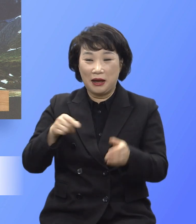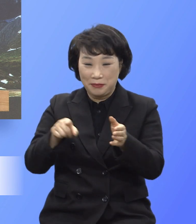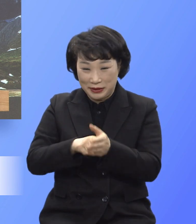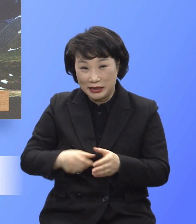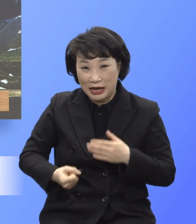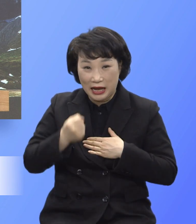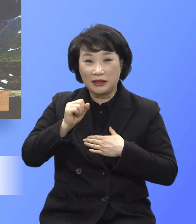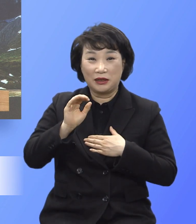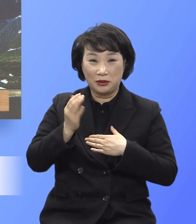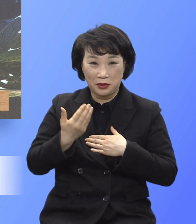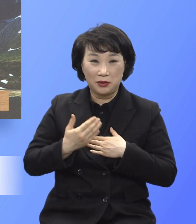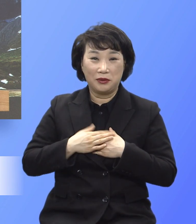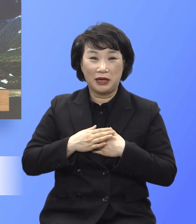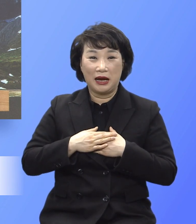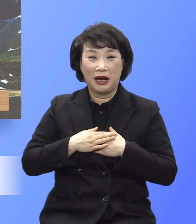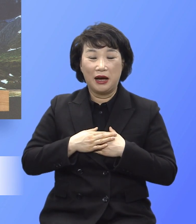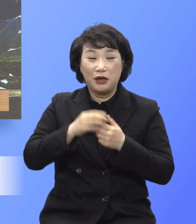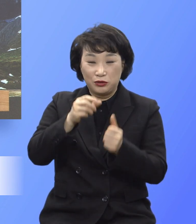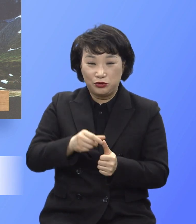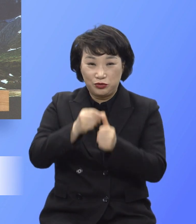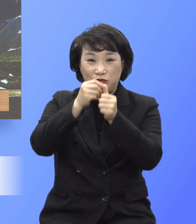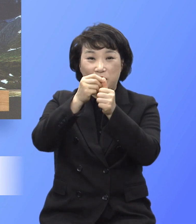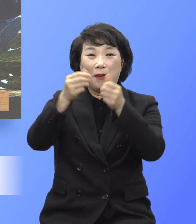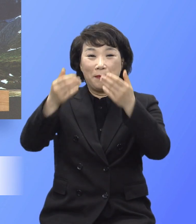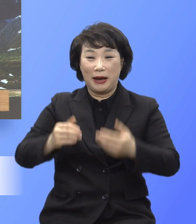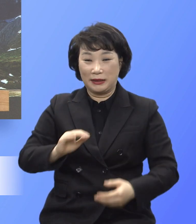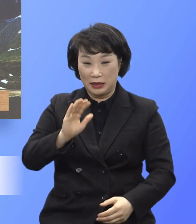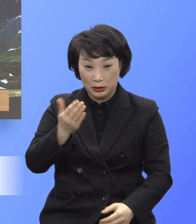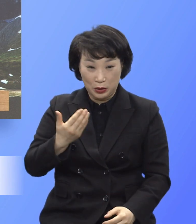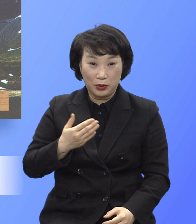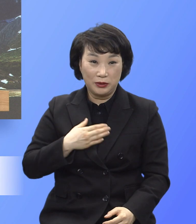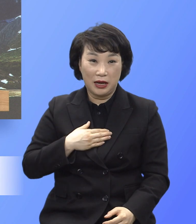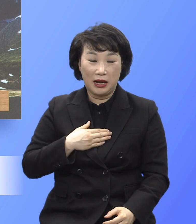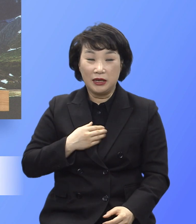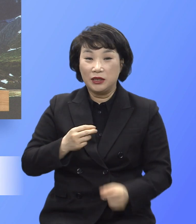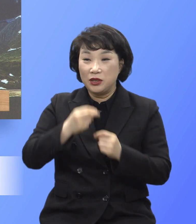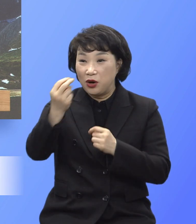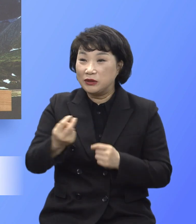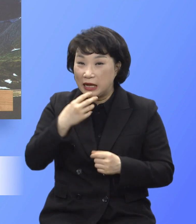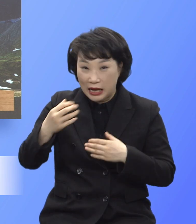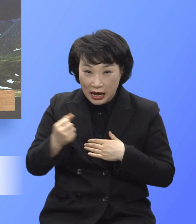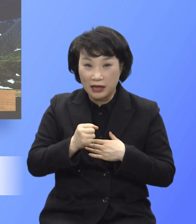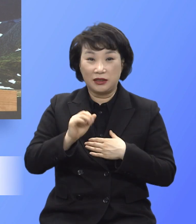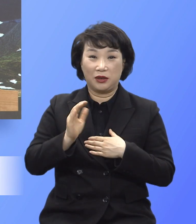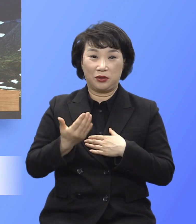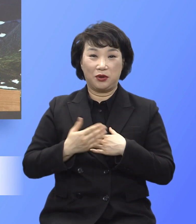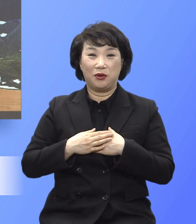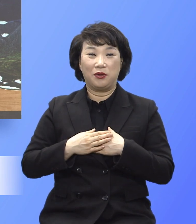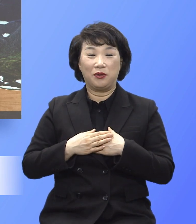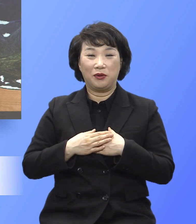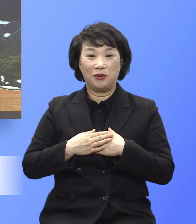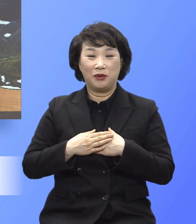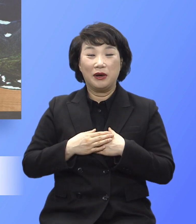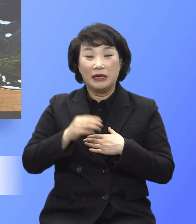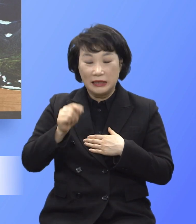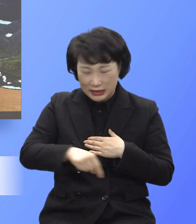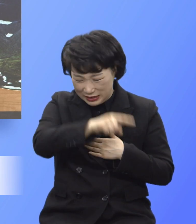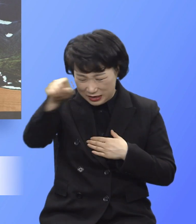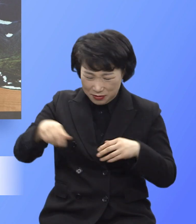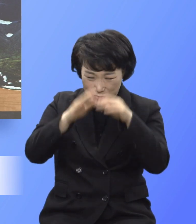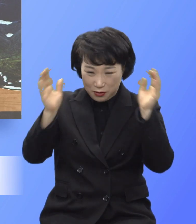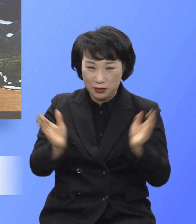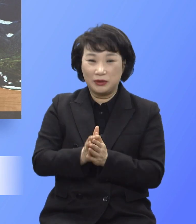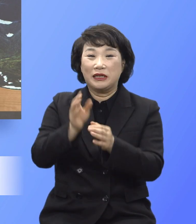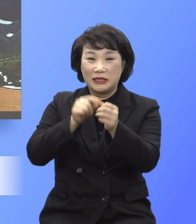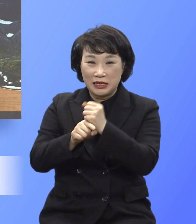믿음을 갖게 되는 것이요, 구원을 받게 되는 것이요, 영생을 갖게 되는 것이요, 이것이 다